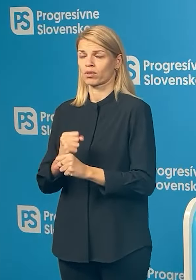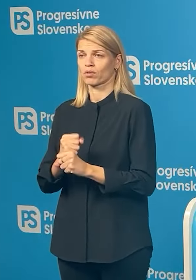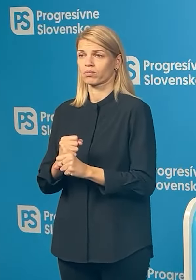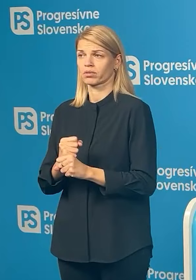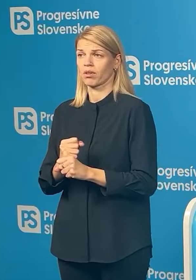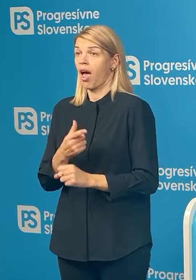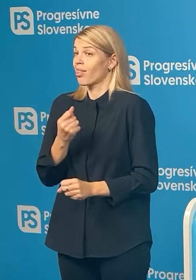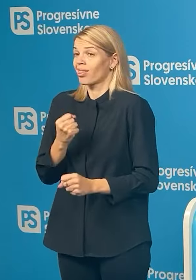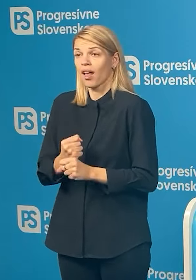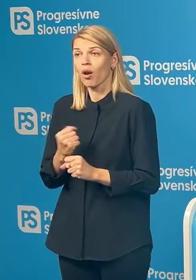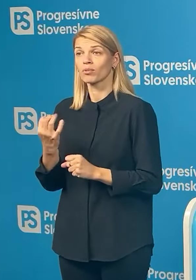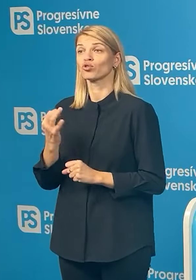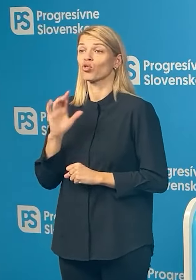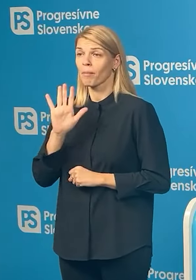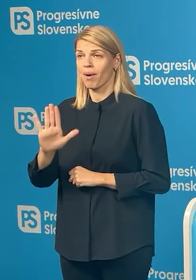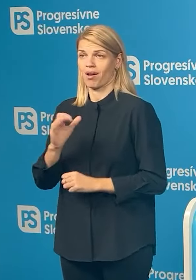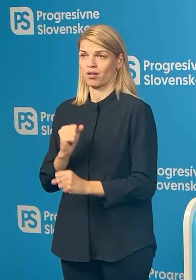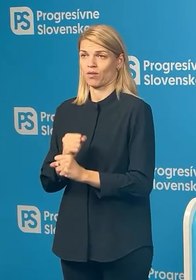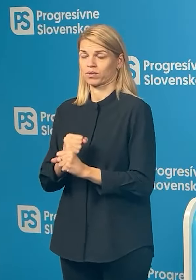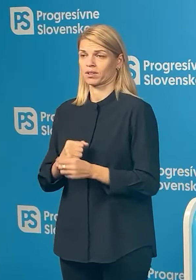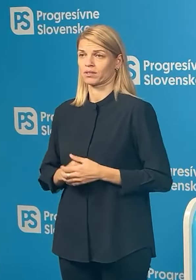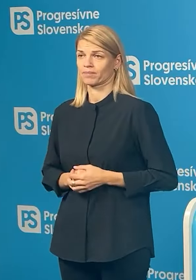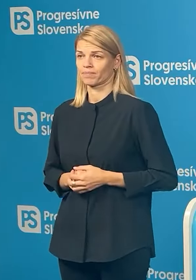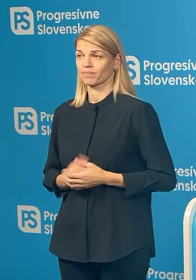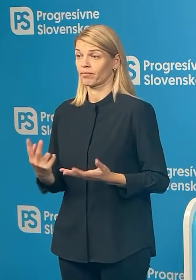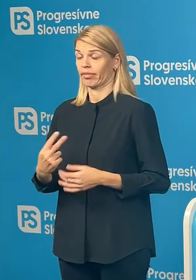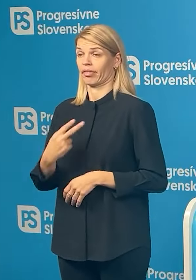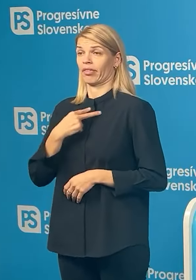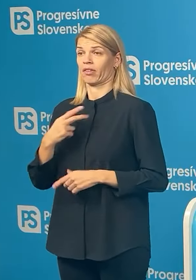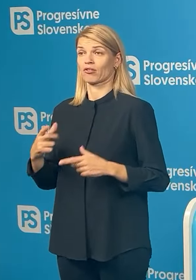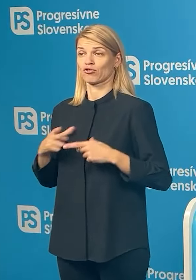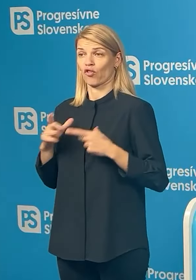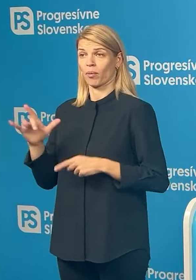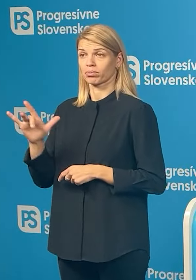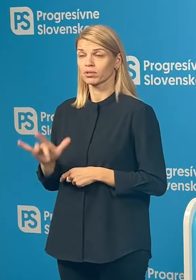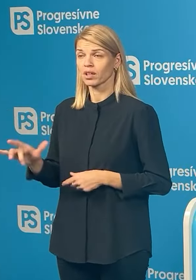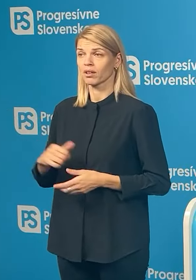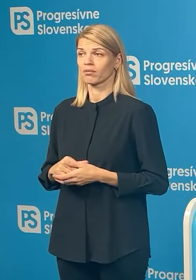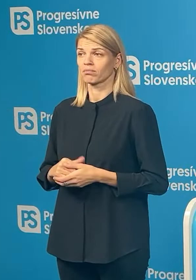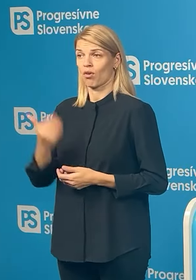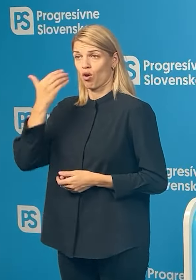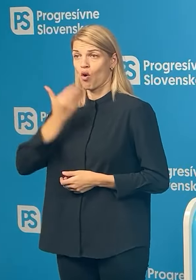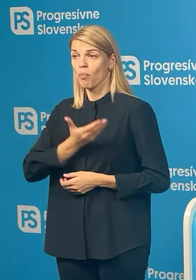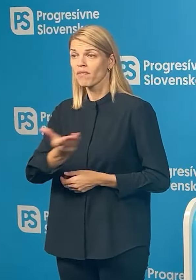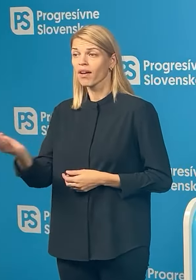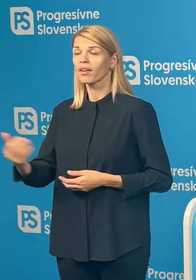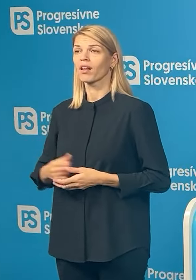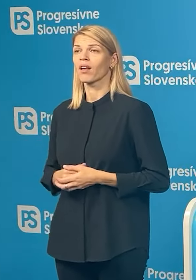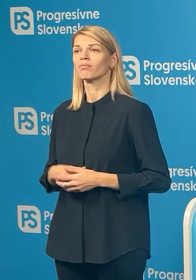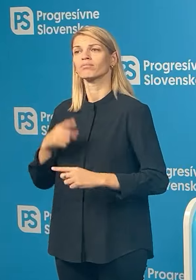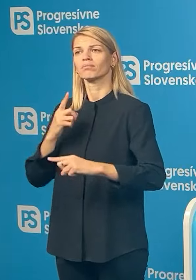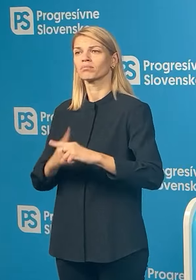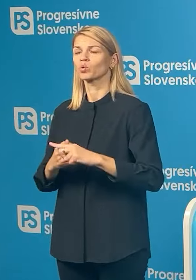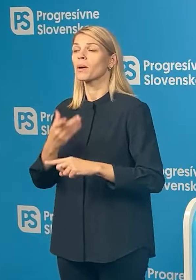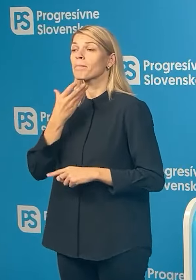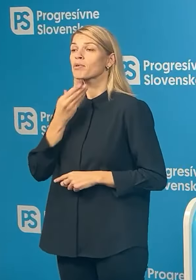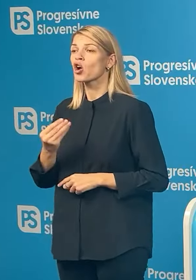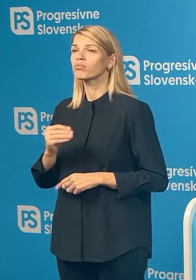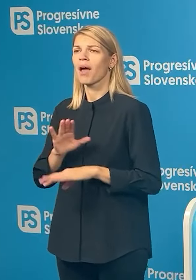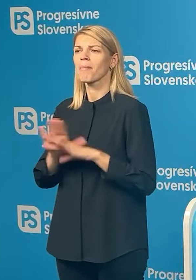robiť má. A celé to robí na úkor životného prostredia, na úkor obyvateľstva Slovenska a v prospech naozaj úzkej skupiny